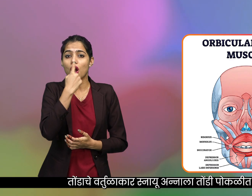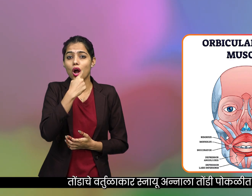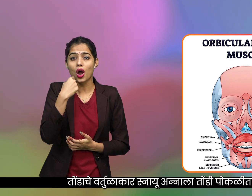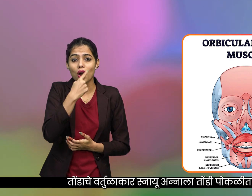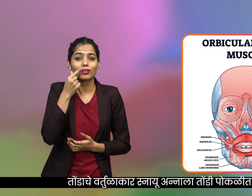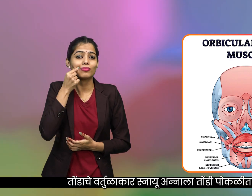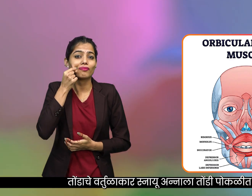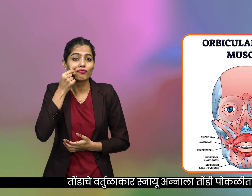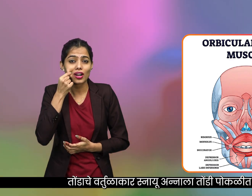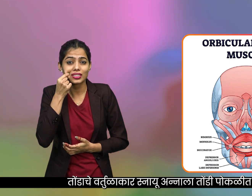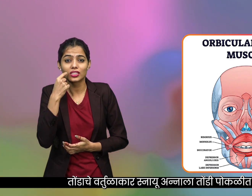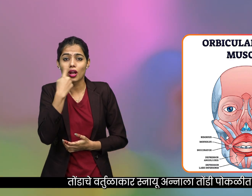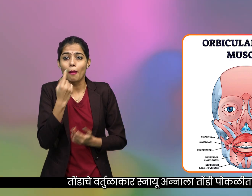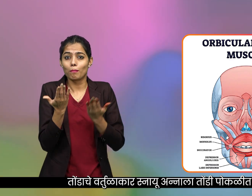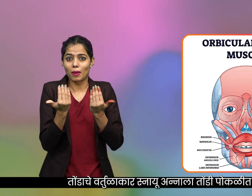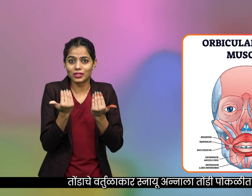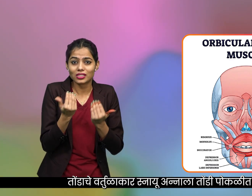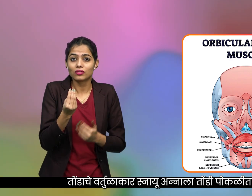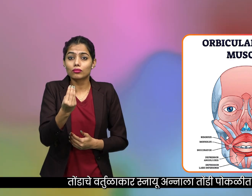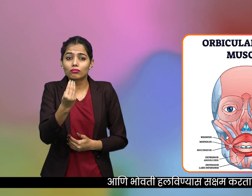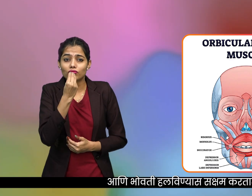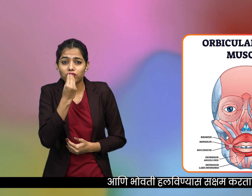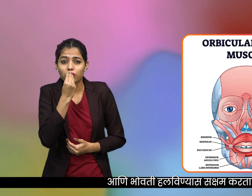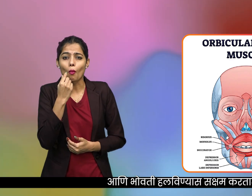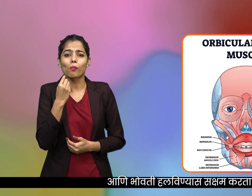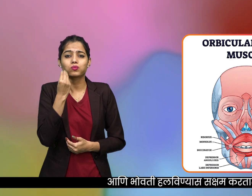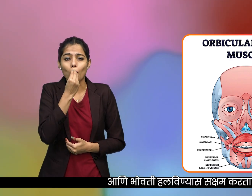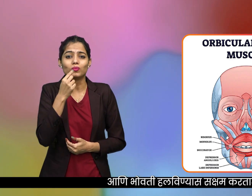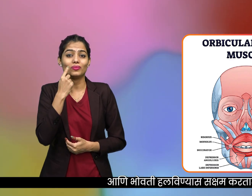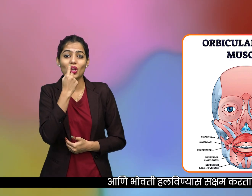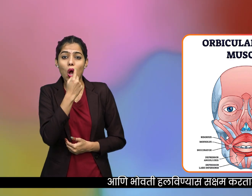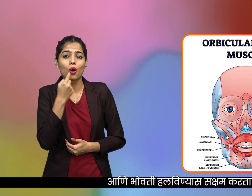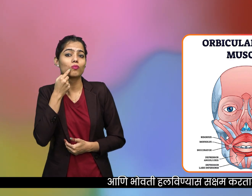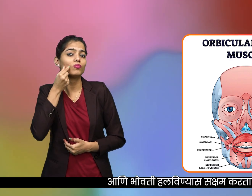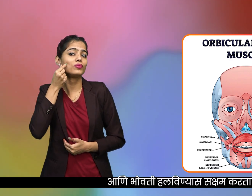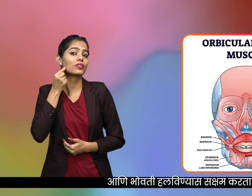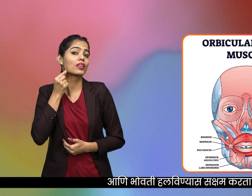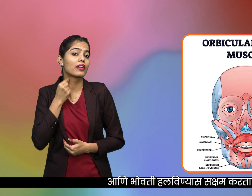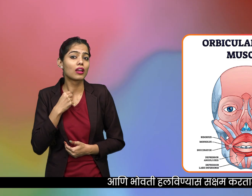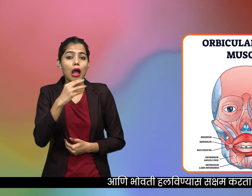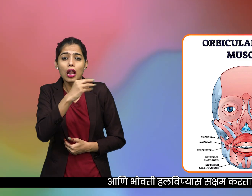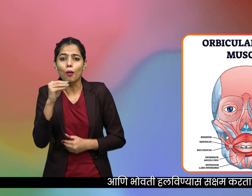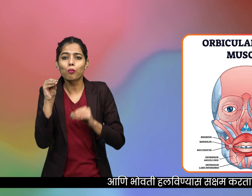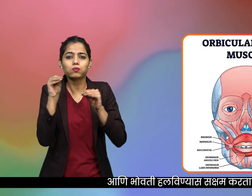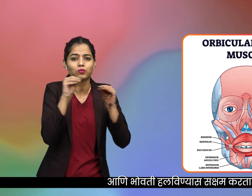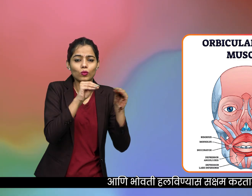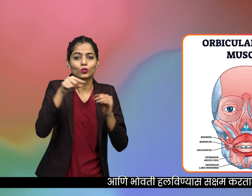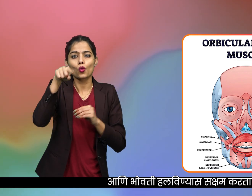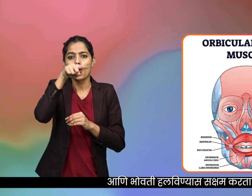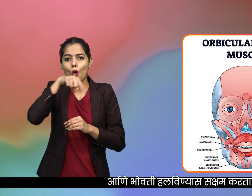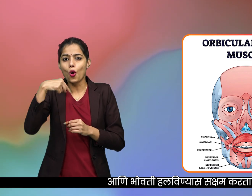तोंडाचे वर्तुळाकार स्नायू अन्नाला तोंडी पोकळीत ढकलण्यास आणि भोवती हलविण्यास सक्षम करतात.